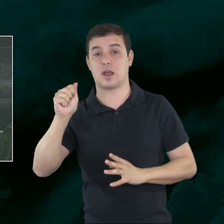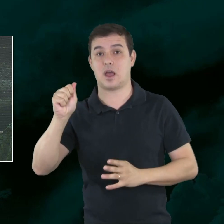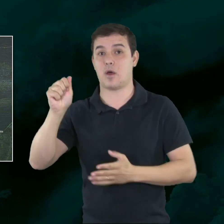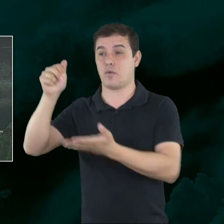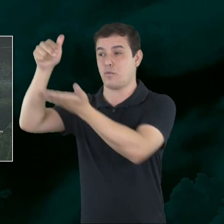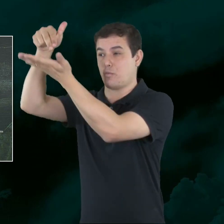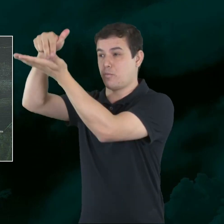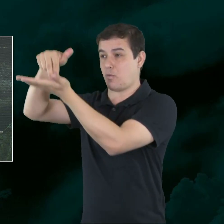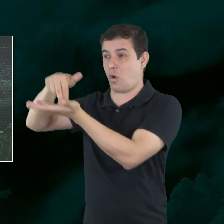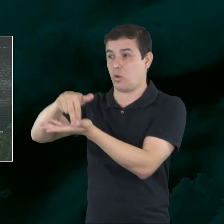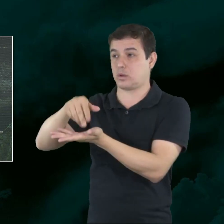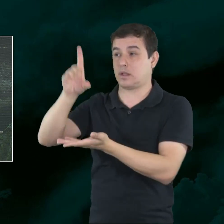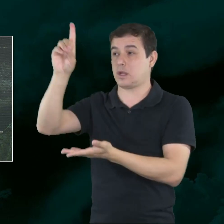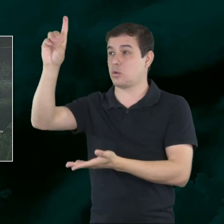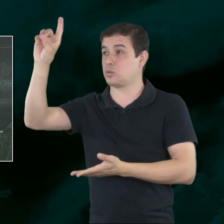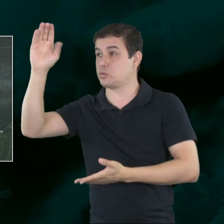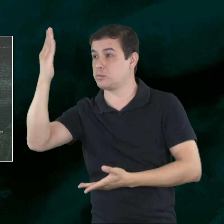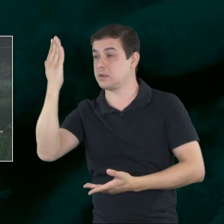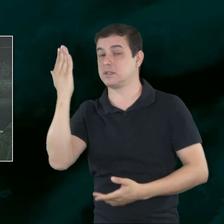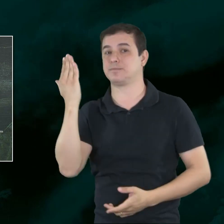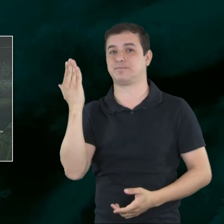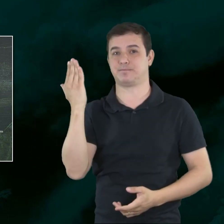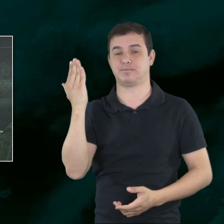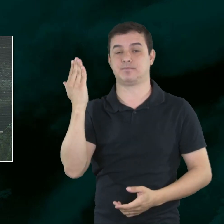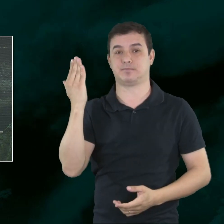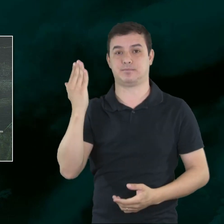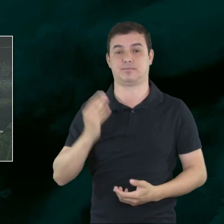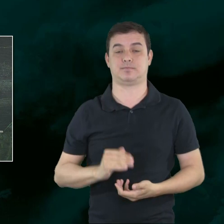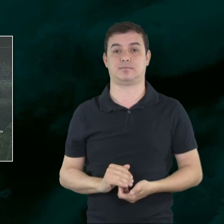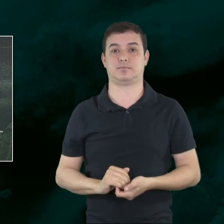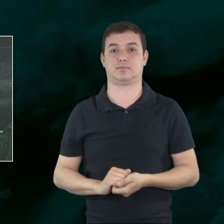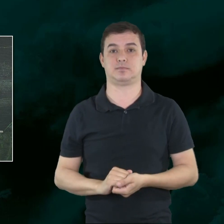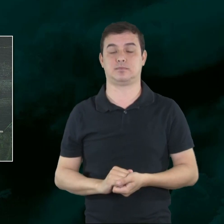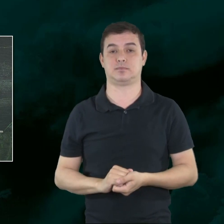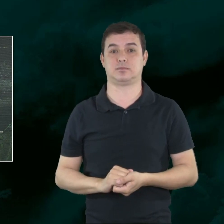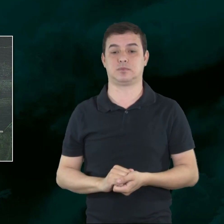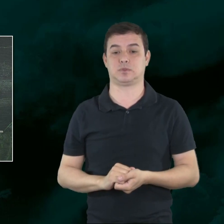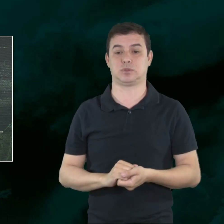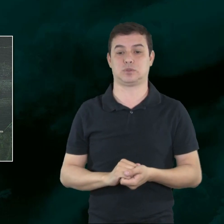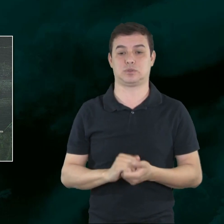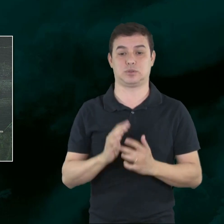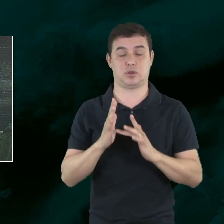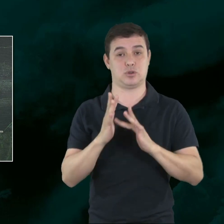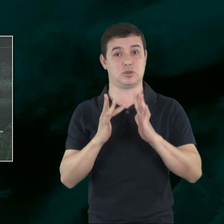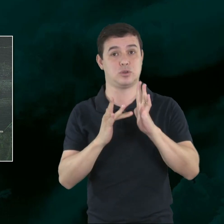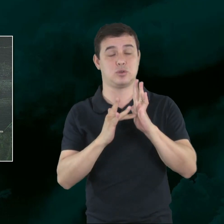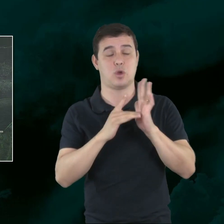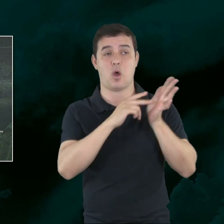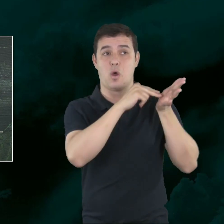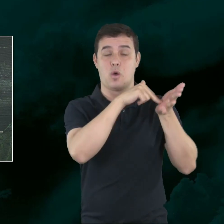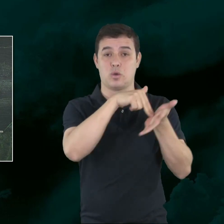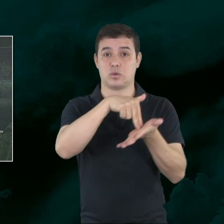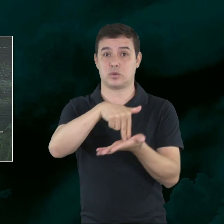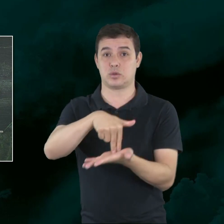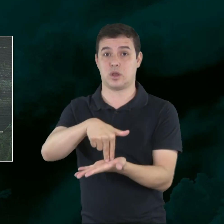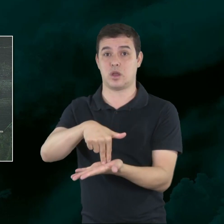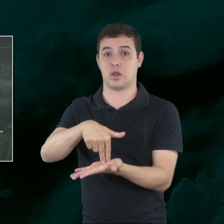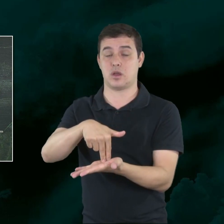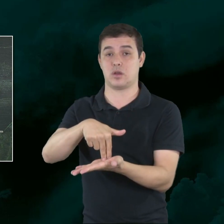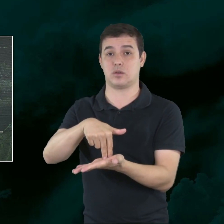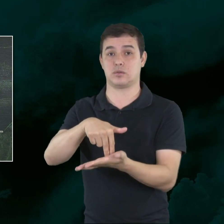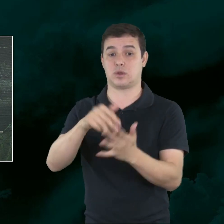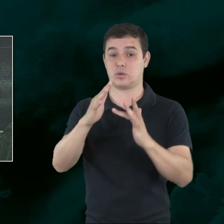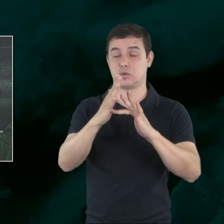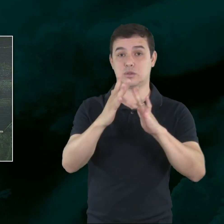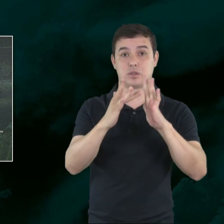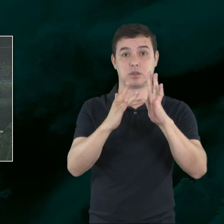parousia ou parúzia em português. E a vinda do Senhor, né, tem o significado,